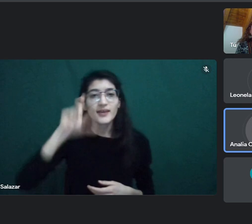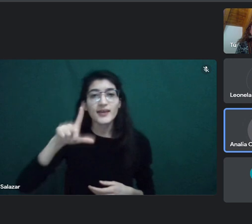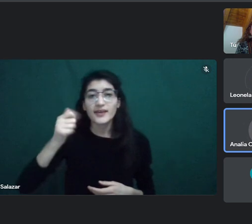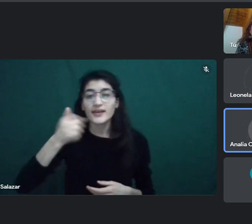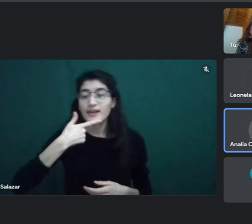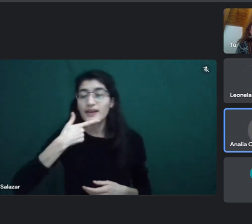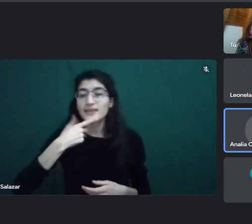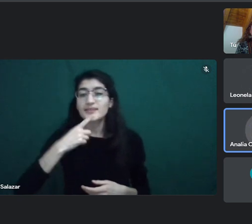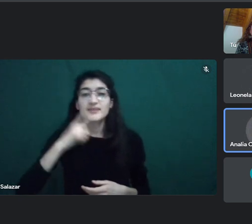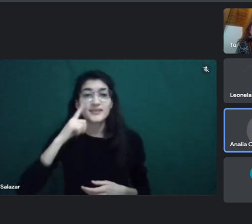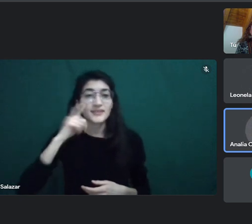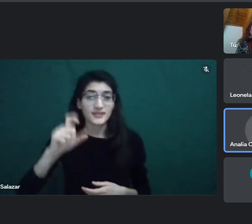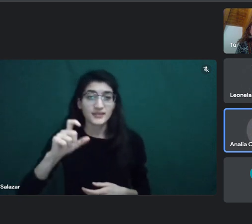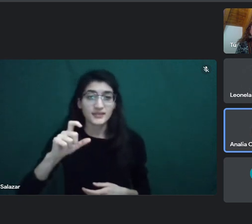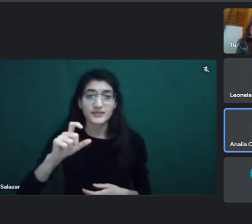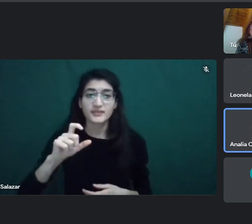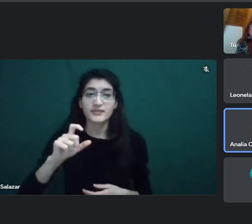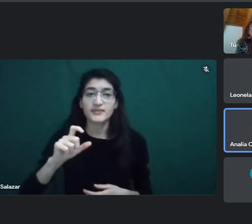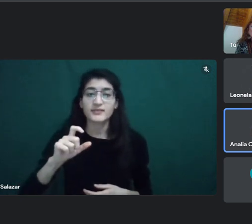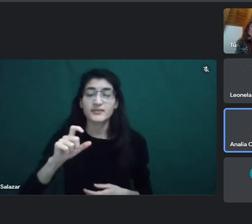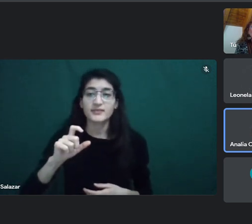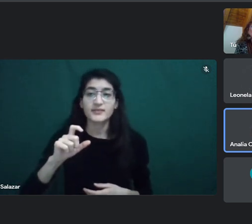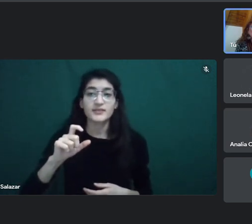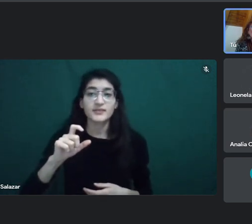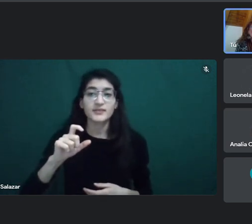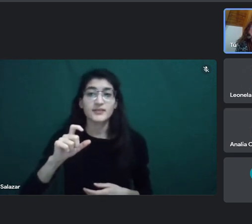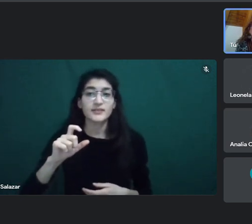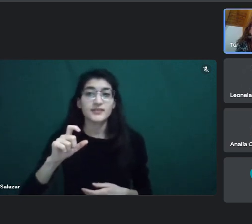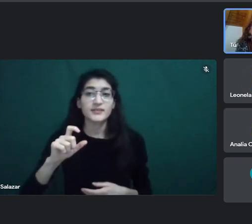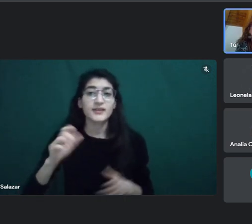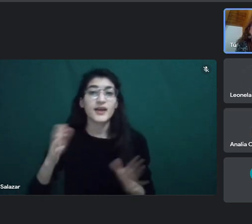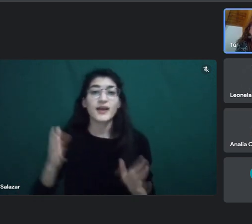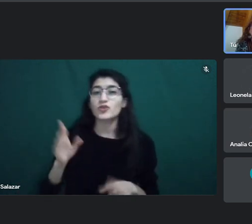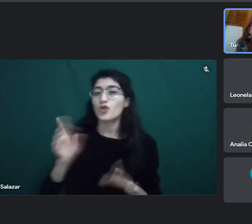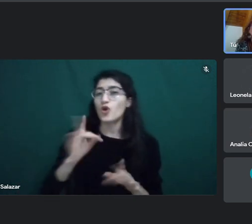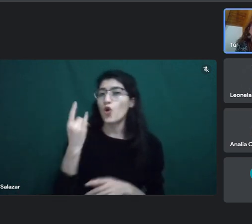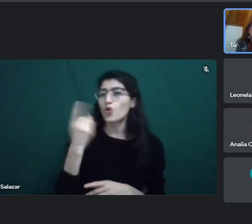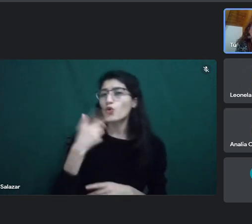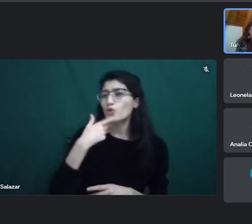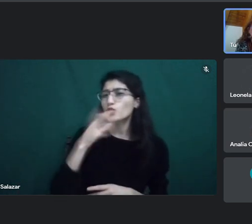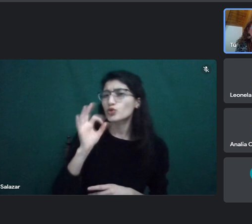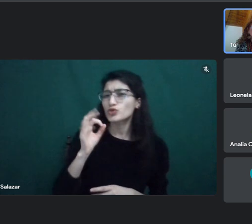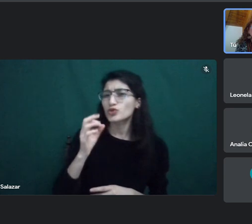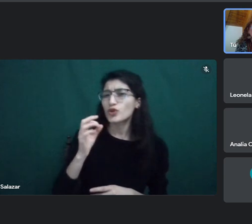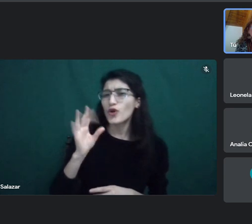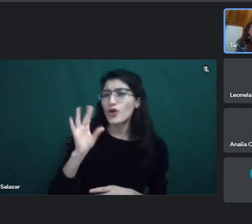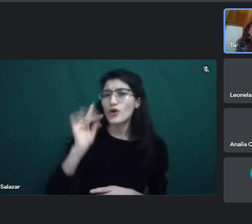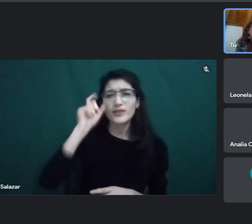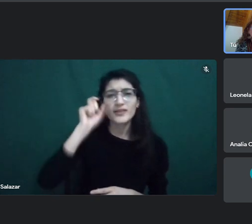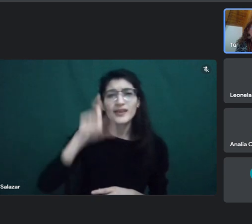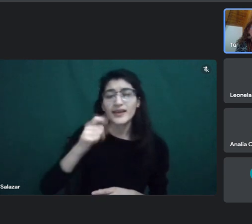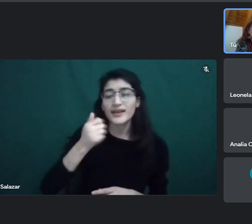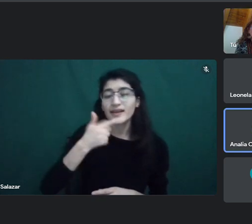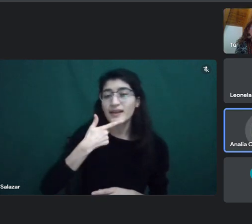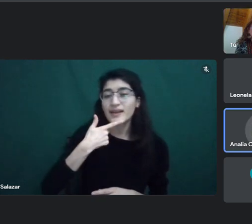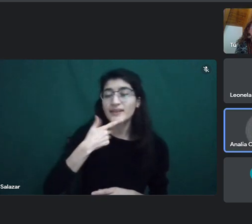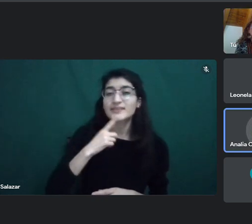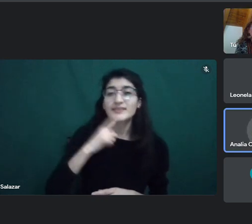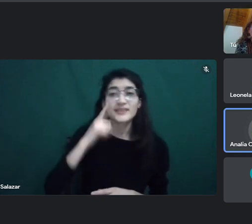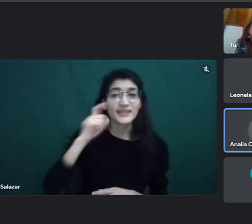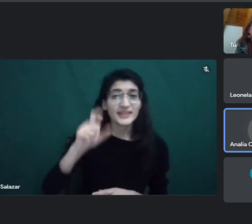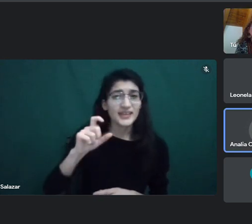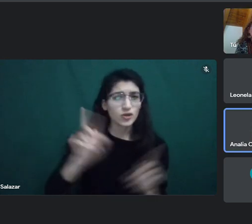En su lección, en su clase. Claro, no el uso de las TICs, sino el uso de actividades con TICs. Ah, cierto,